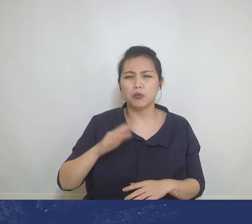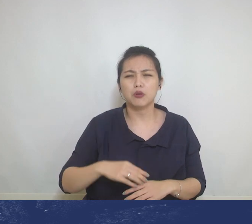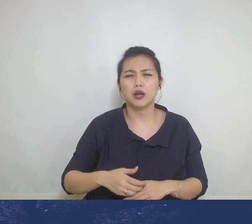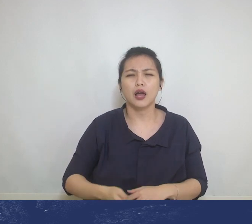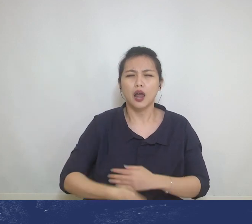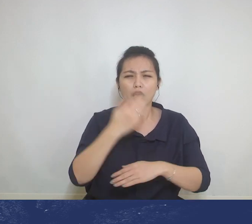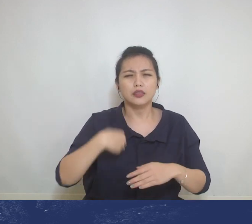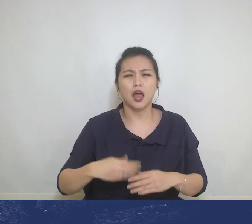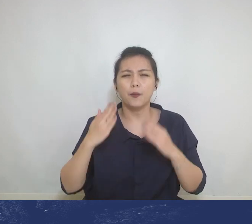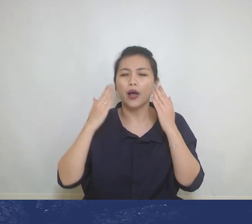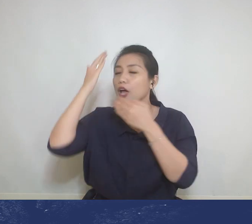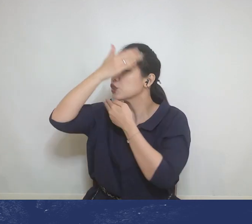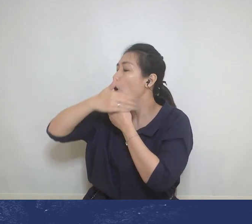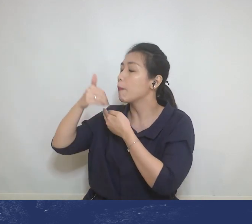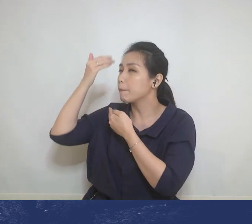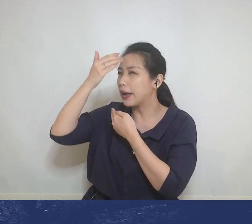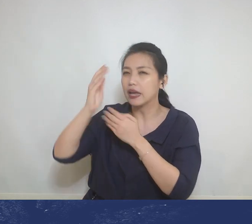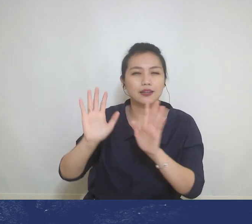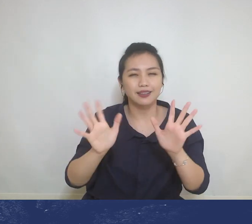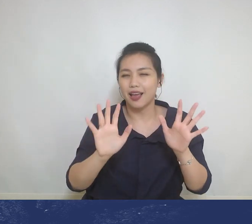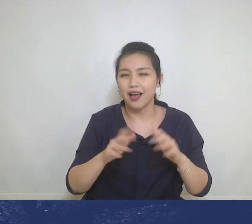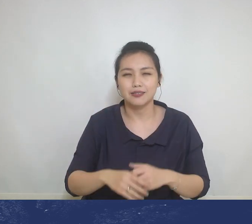Bukan datang memakai topeng Tuhan,